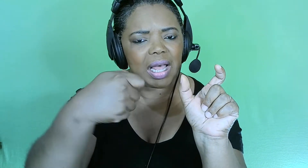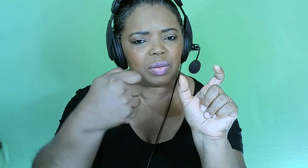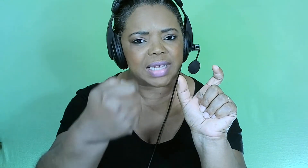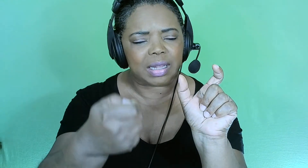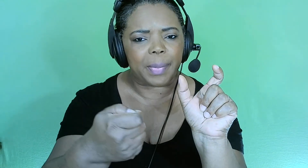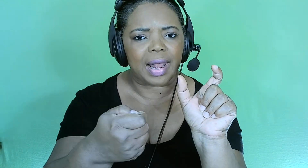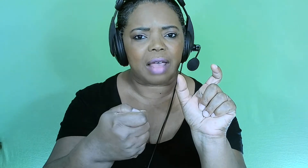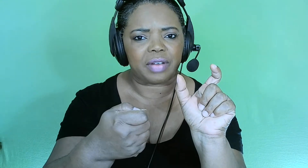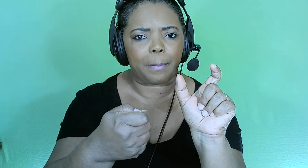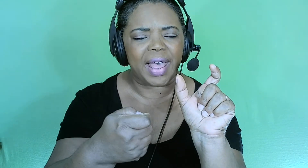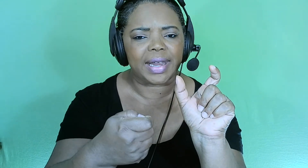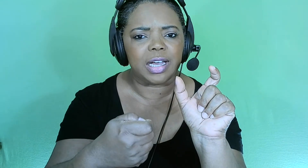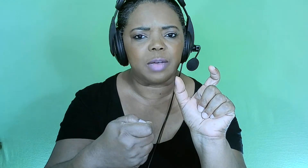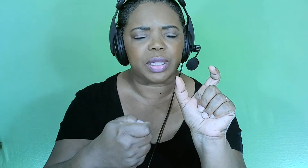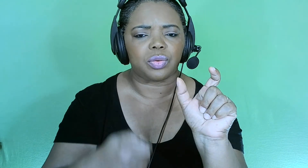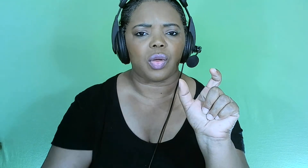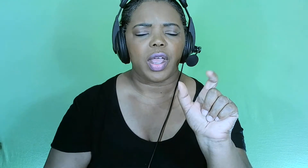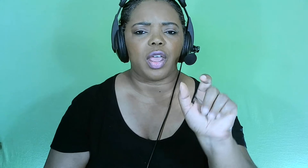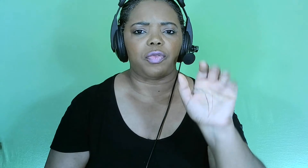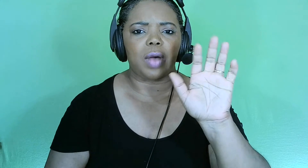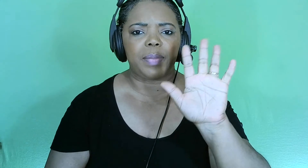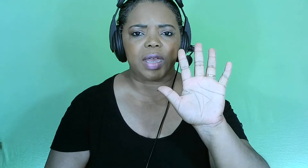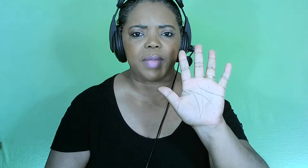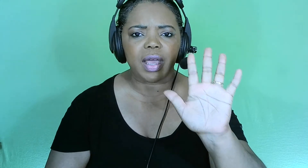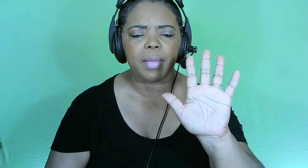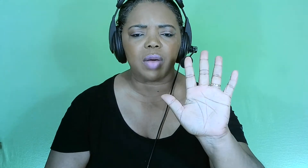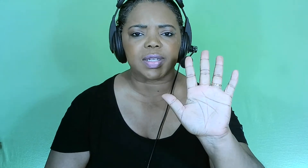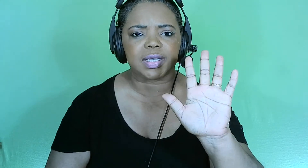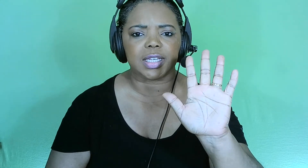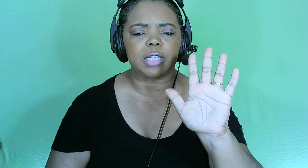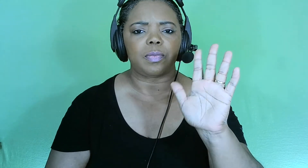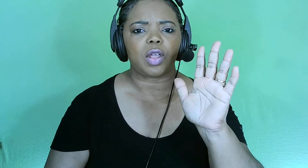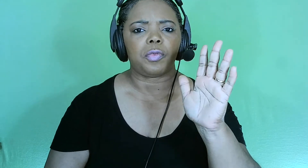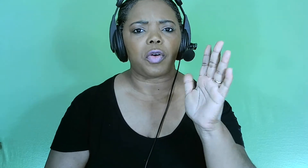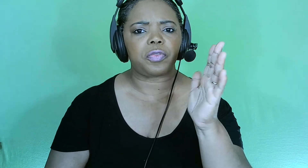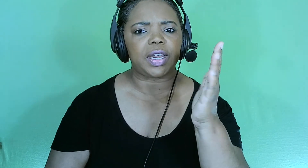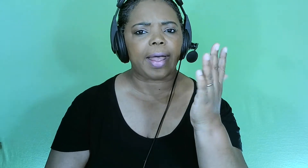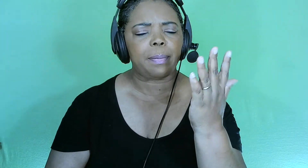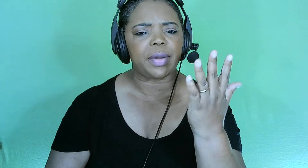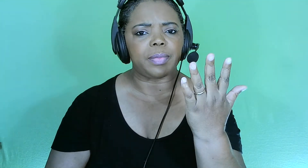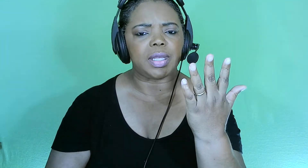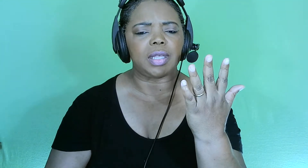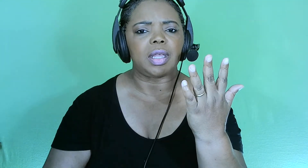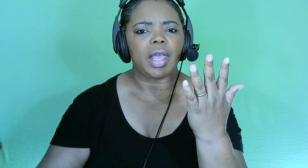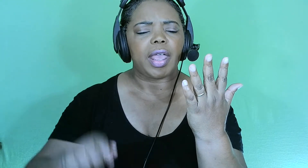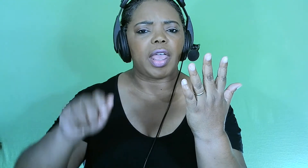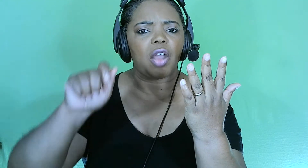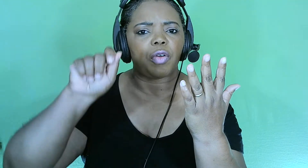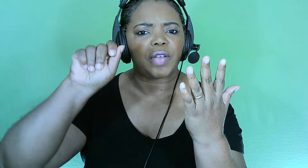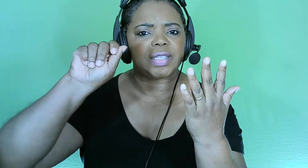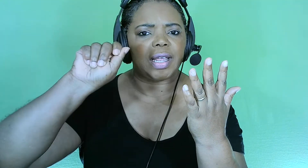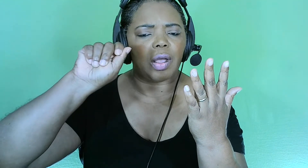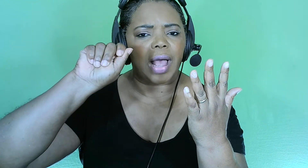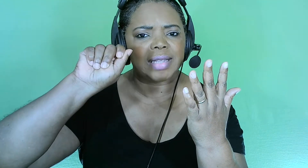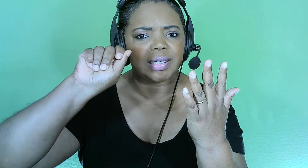sinal dessa palavra parâmetro, eu vou abrir a minha mão assim, vou virar para mim, eu vou fazer